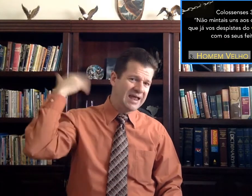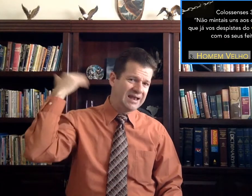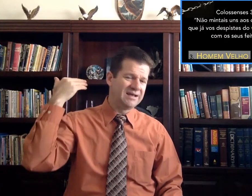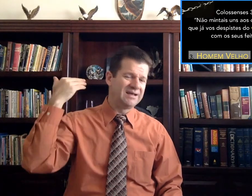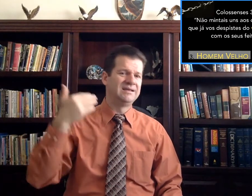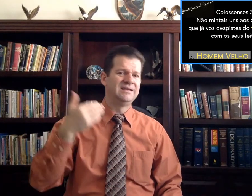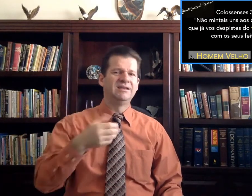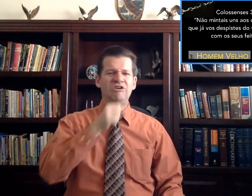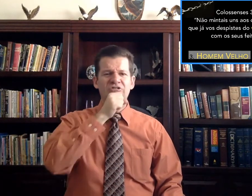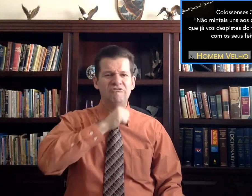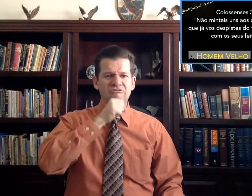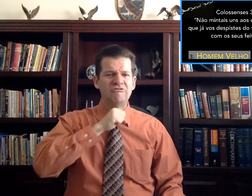velha